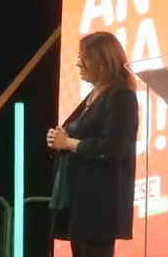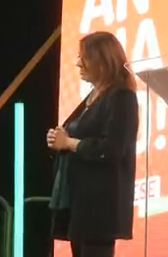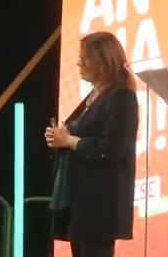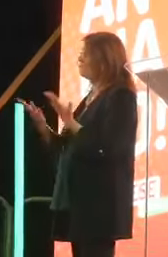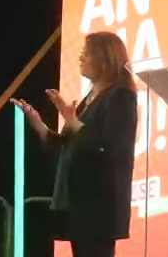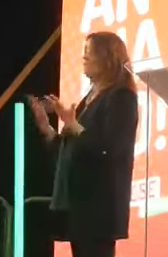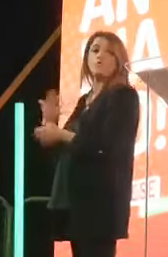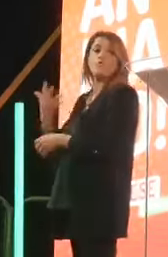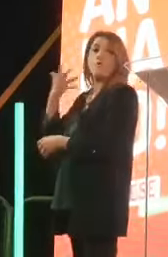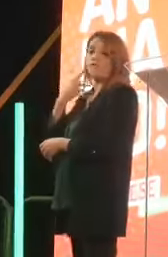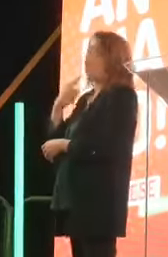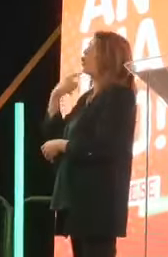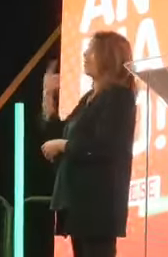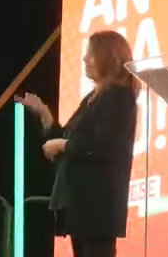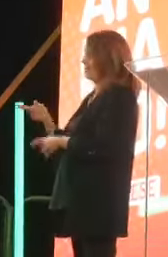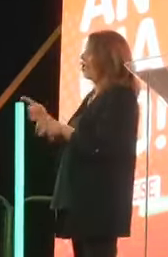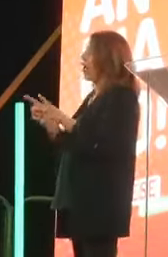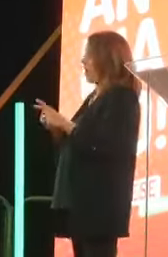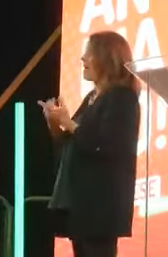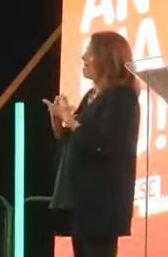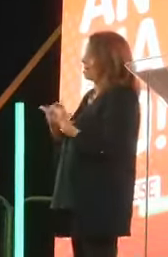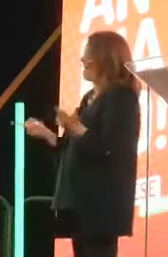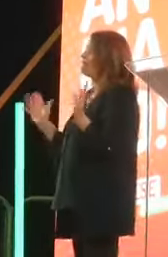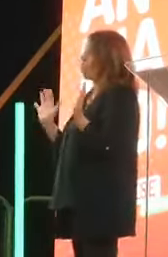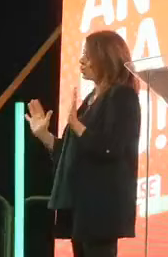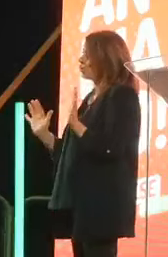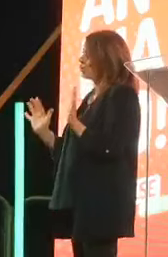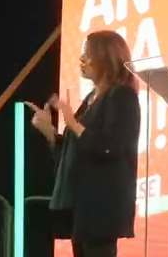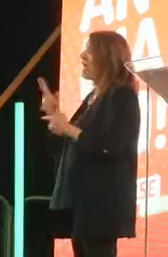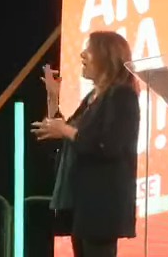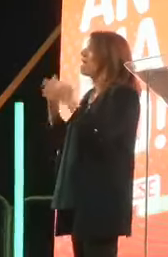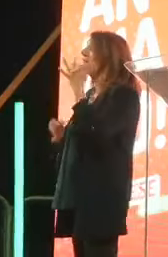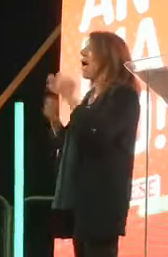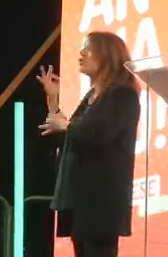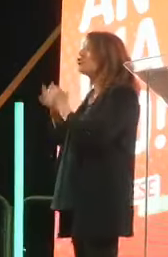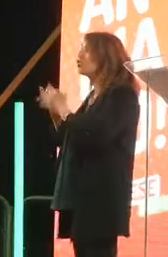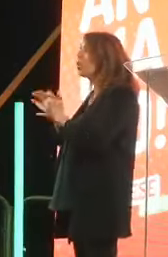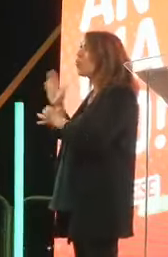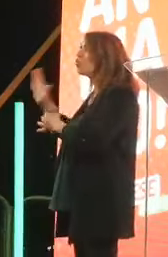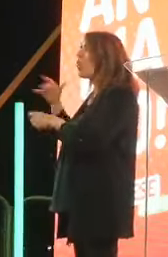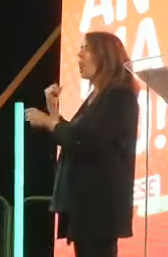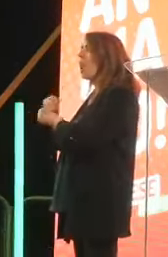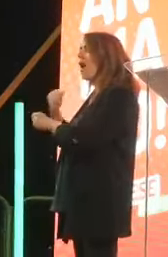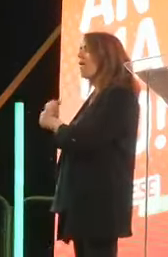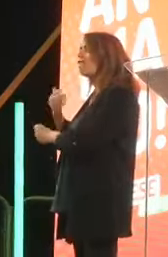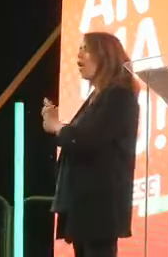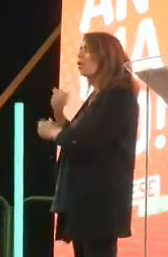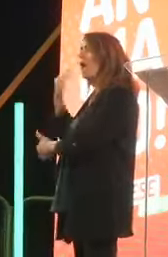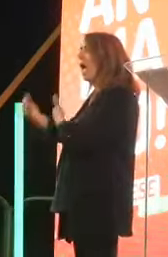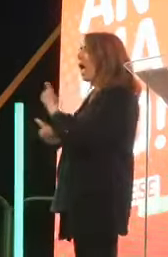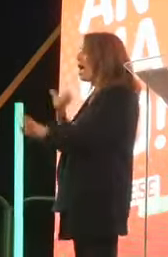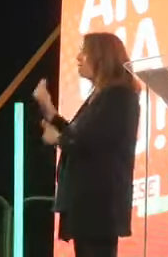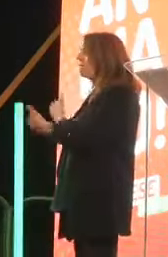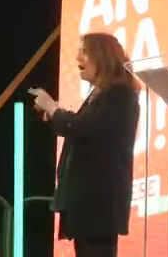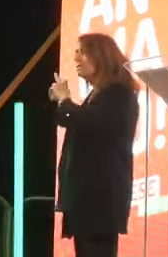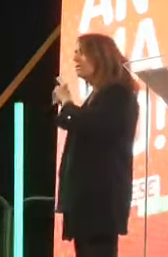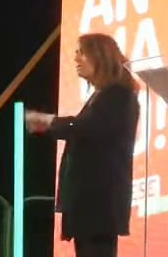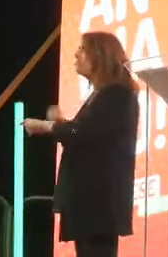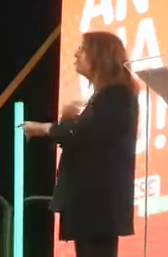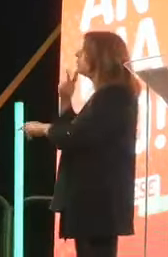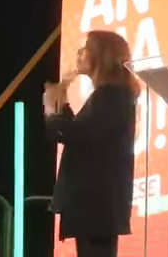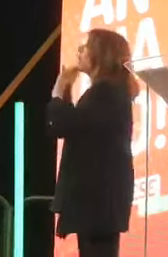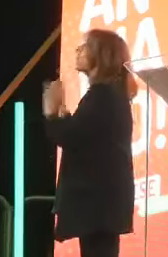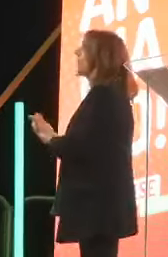E voglio dire, per fortuna, che la magistratura fa il suo lavoro e porta avanti le indagini. La